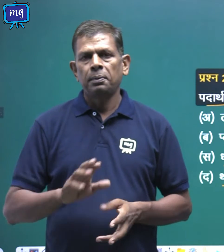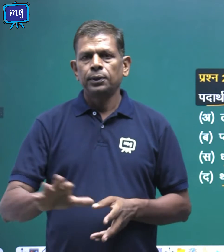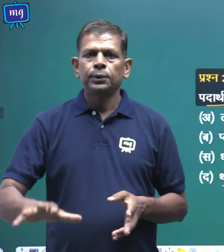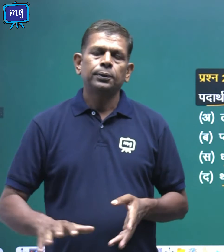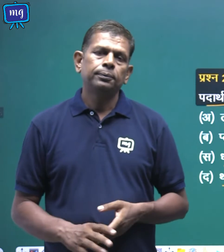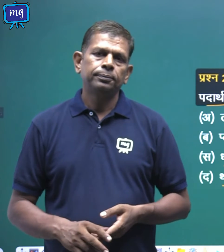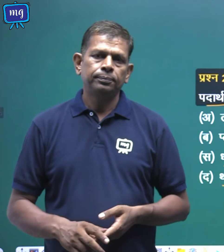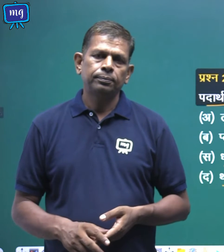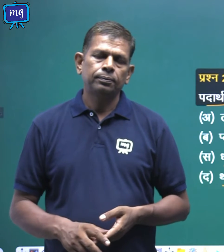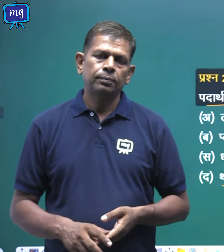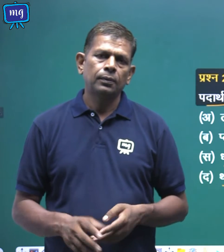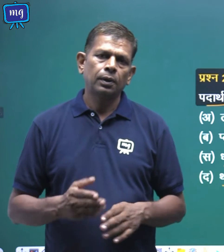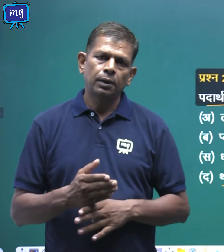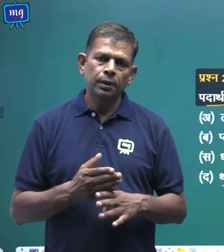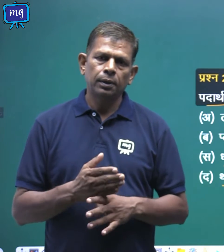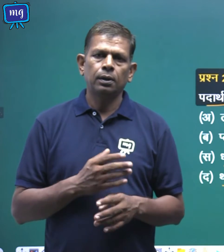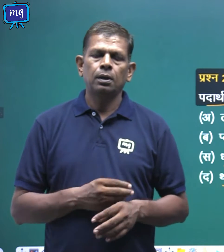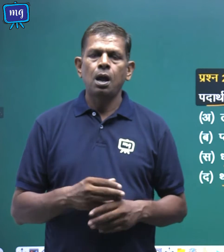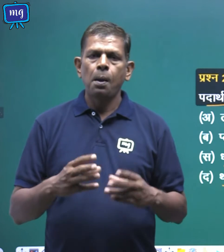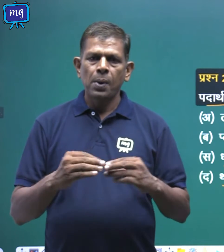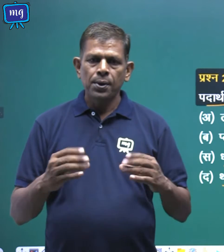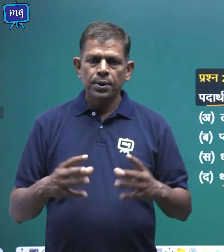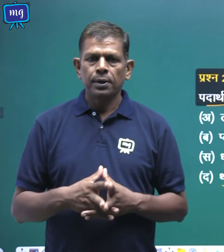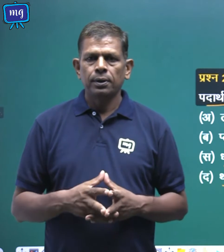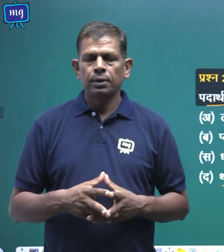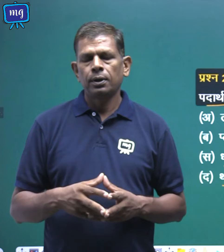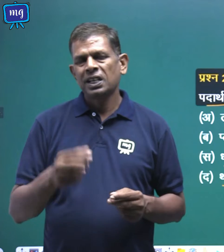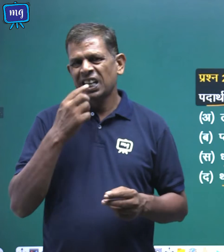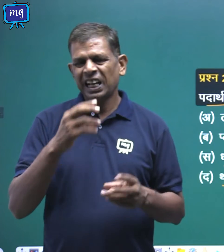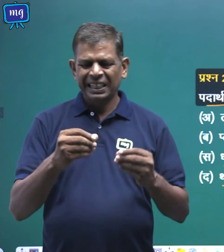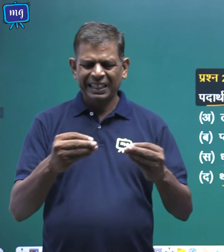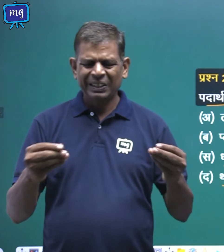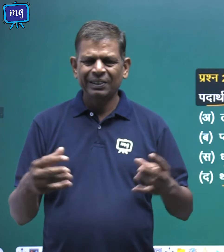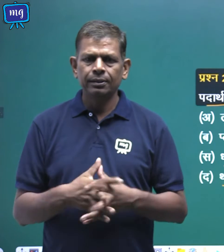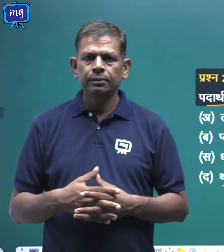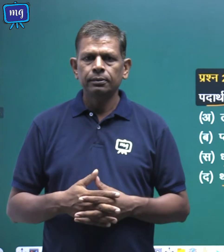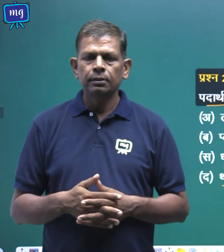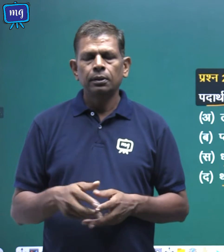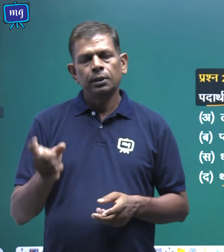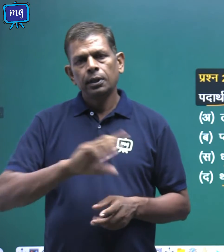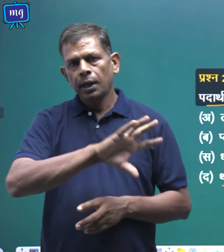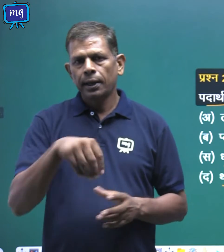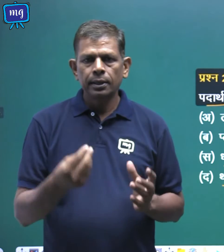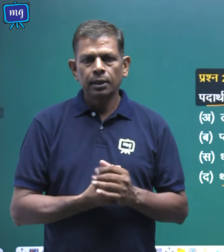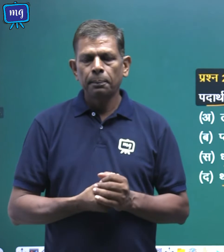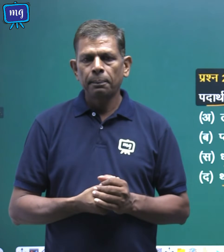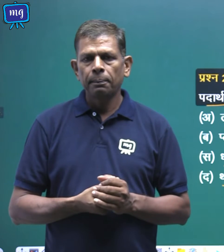बच्चों, लकड़ी, प्लास्टिक, थर्मोकोल ये सब क्या